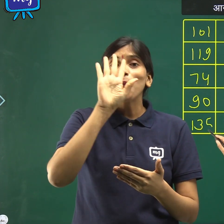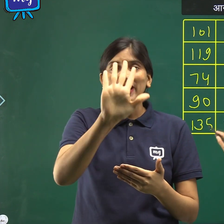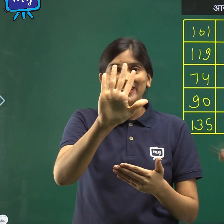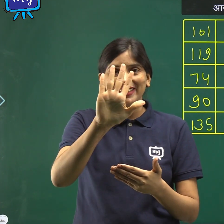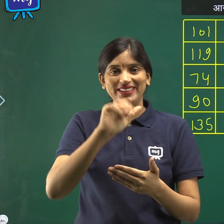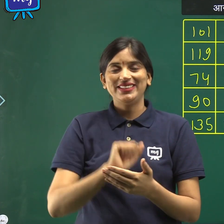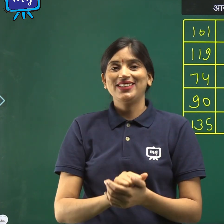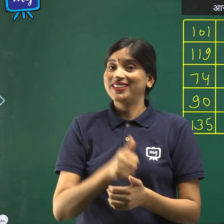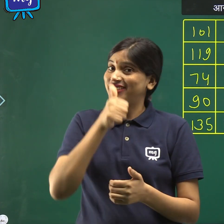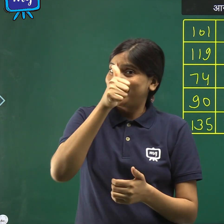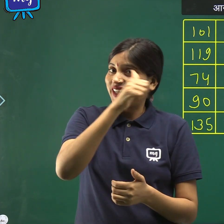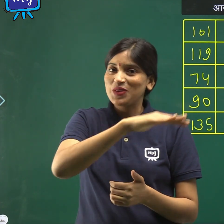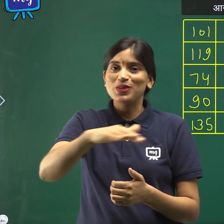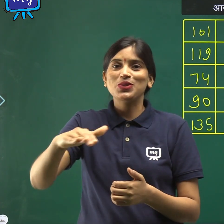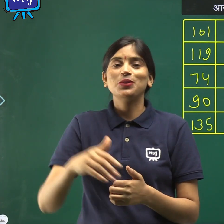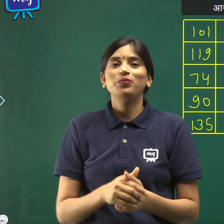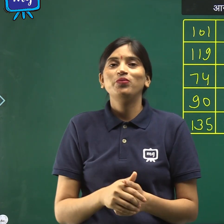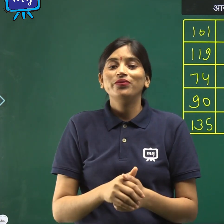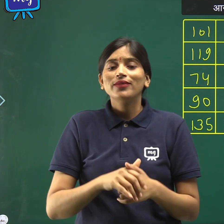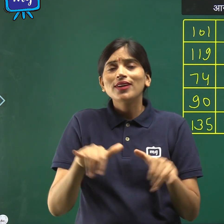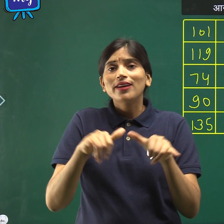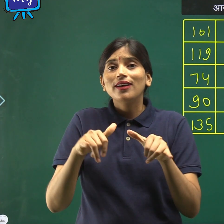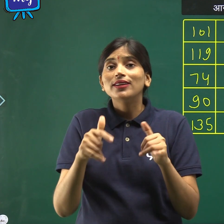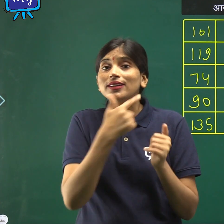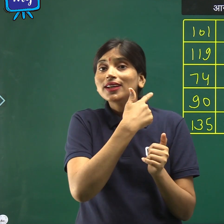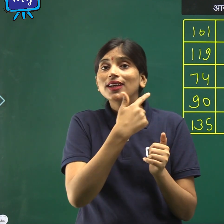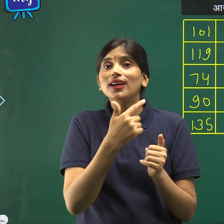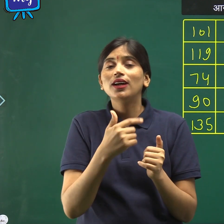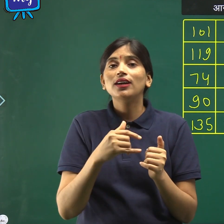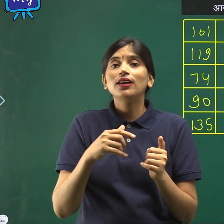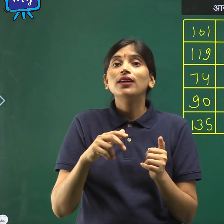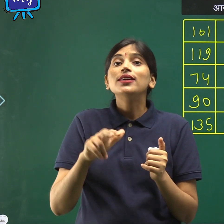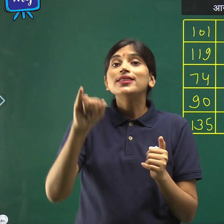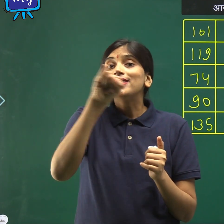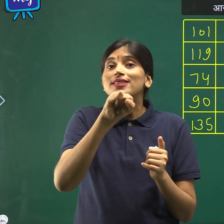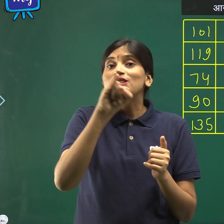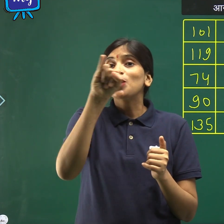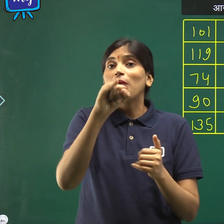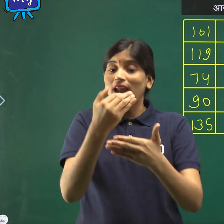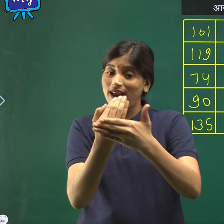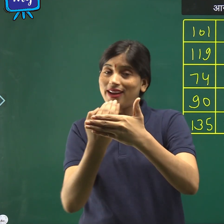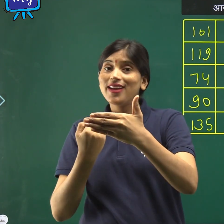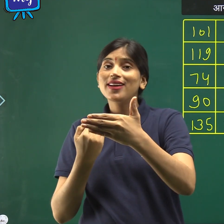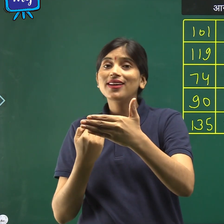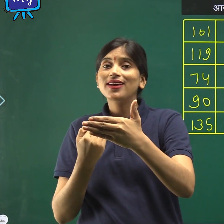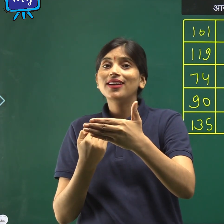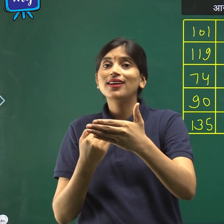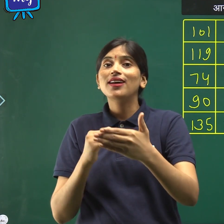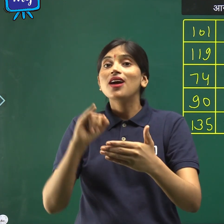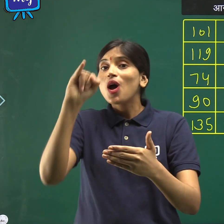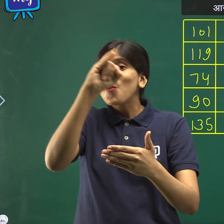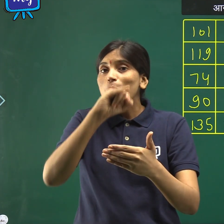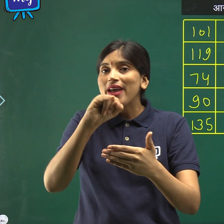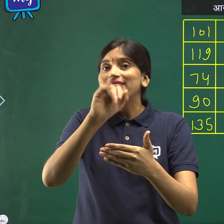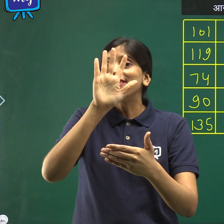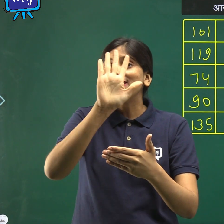135। ठीक है बच्चों, इसी तरह से ये देखो 66, 66 से पहले